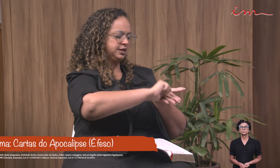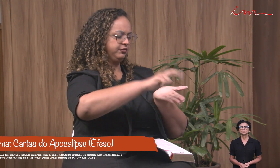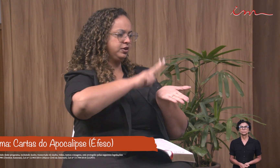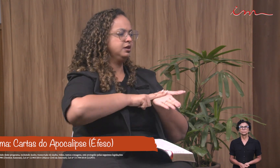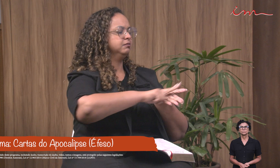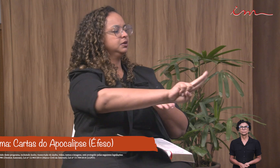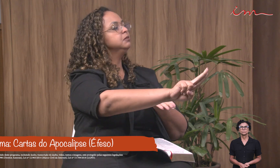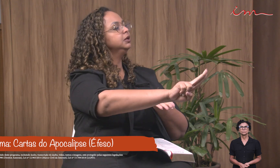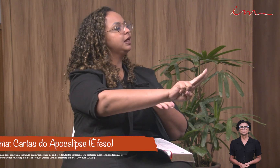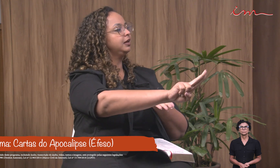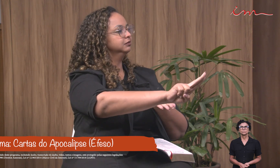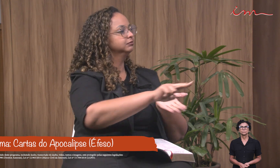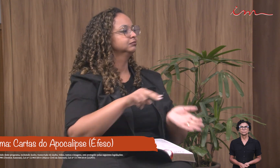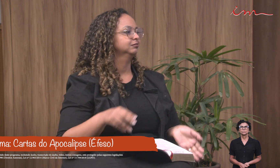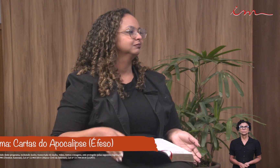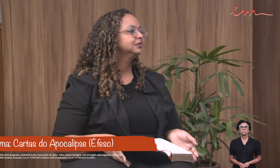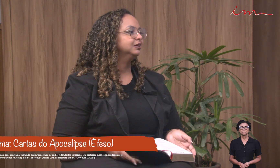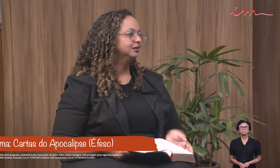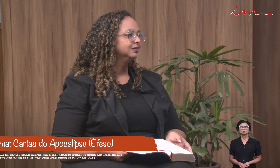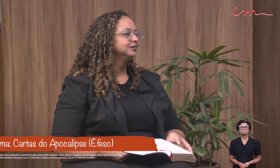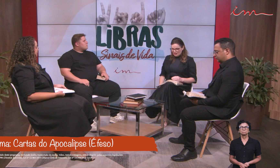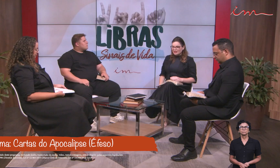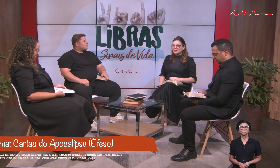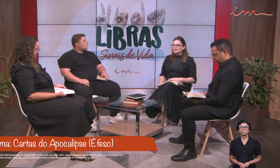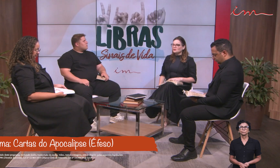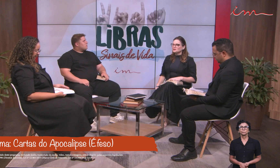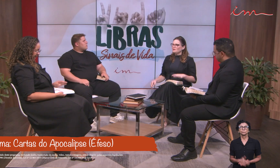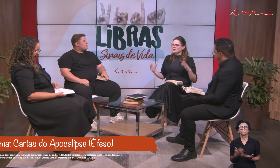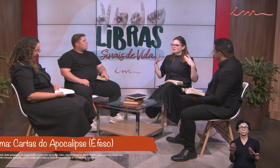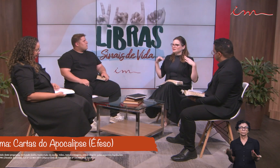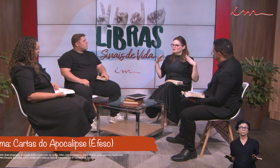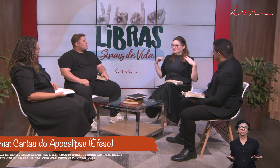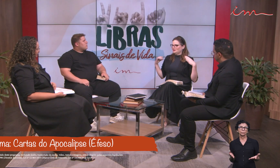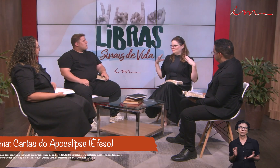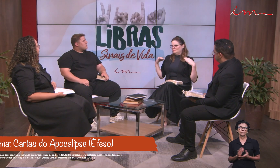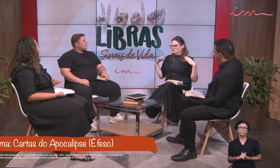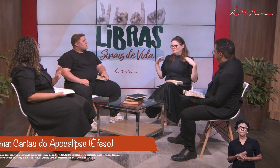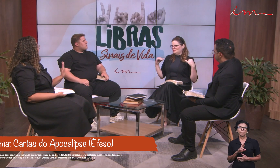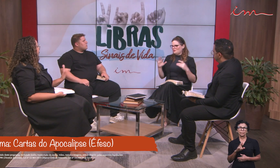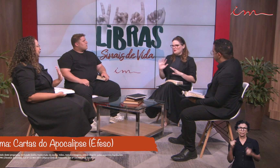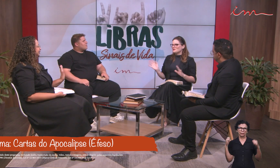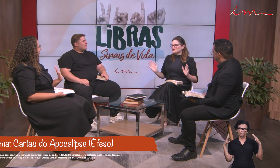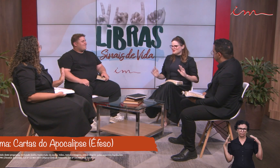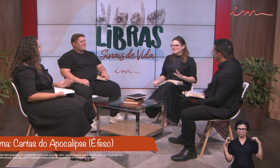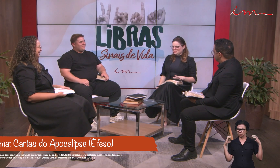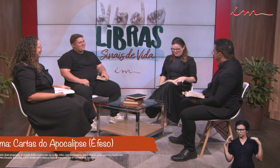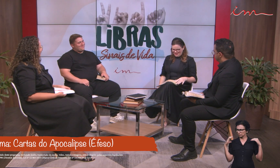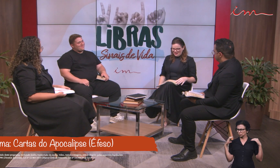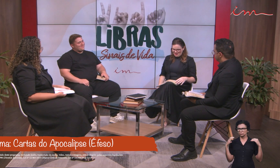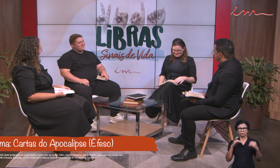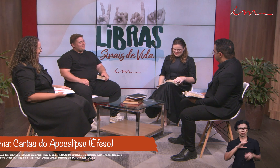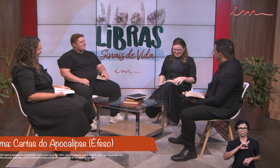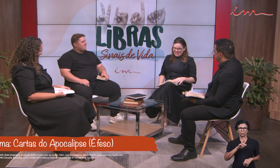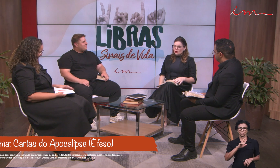Eu escrevi e mandei. Exatamente. Então, não é esse anjo, né? Então, Não, não é o anjo que vai não, chegar lá. não é.